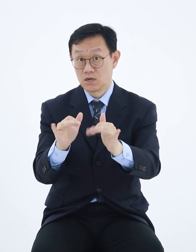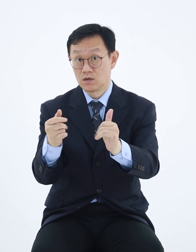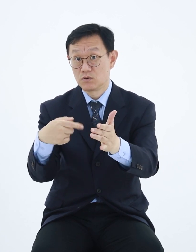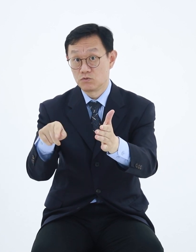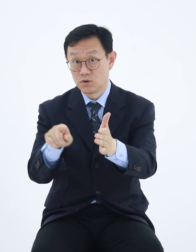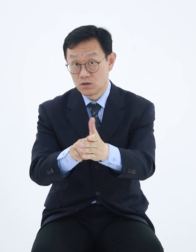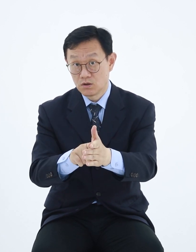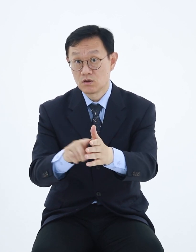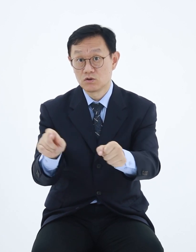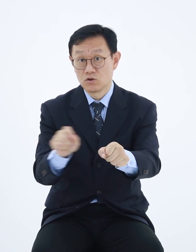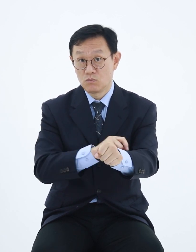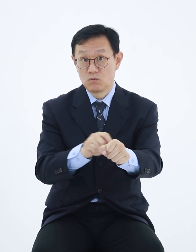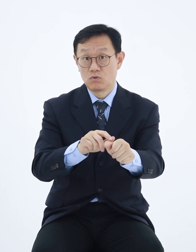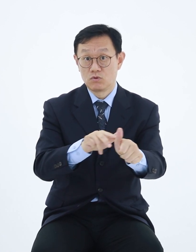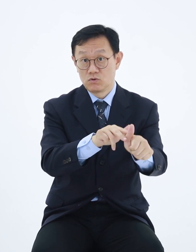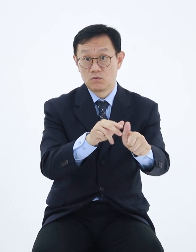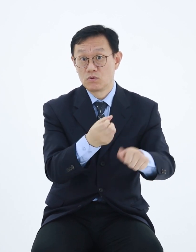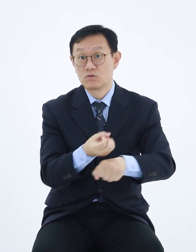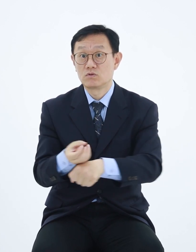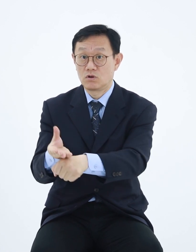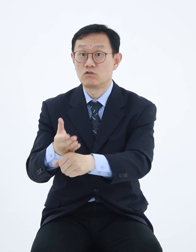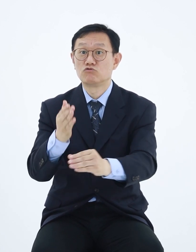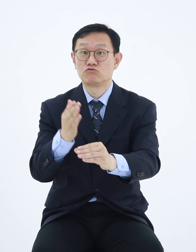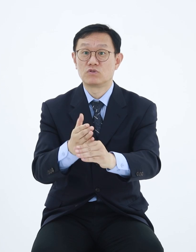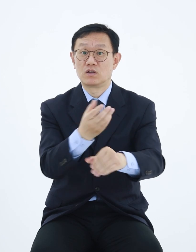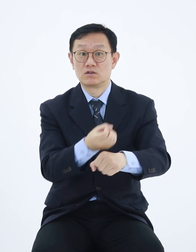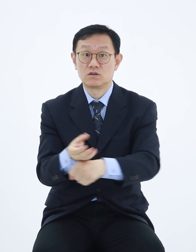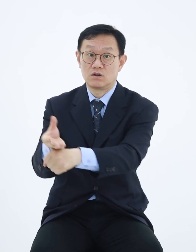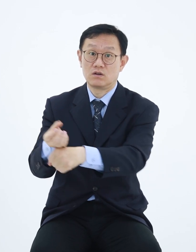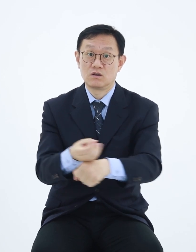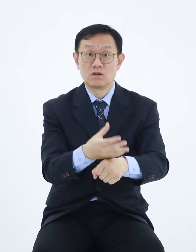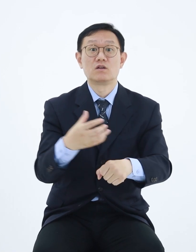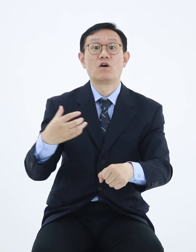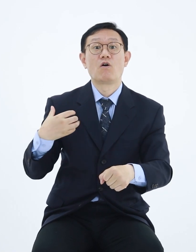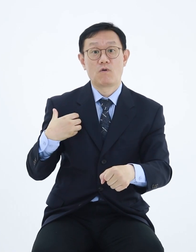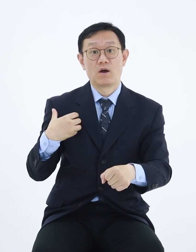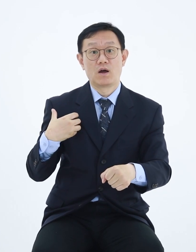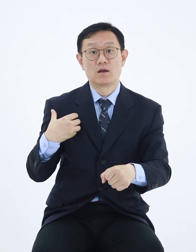사람들에게 정보를 전달하는 중간 단계의 역할을 하는 사람 또는 수단을 의미한다.